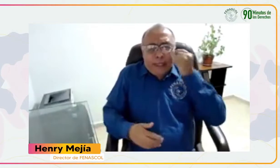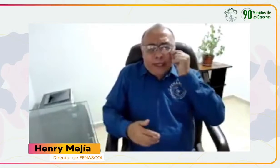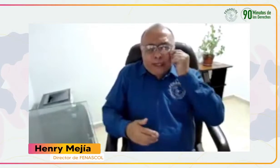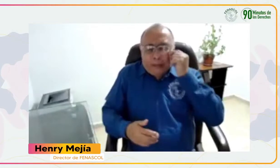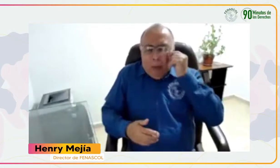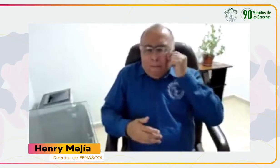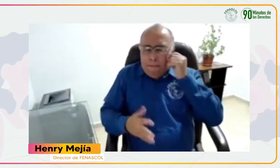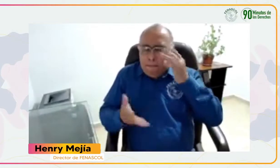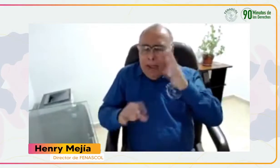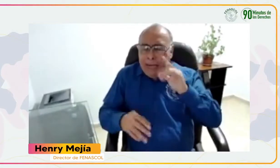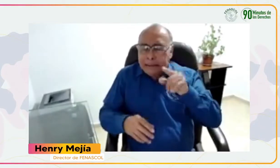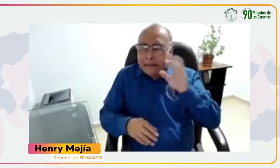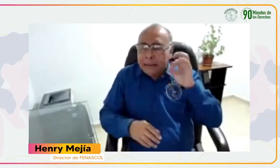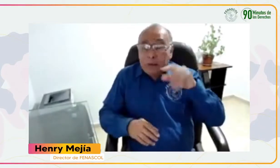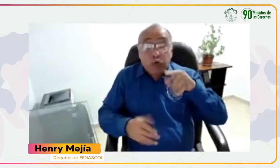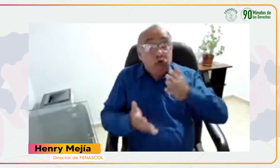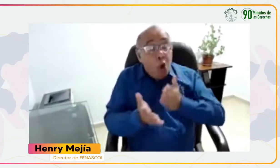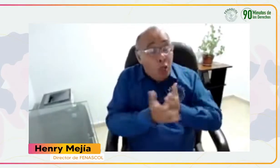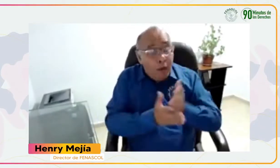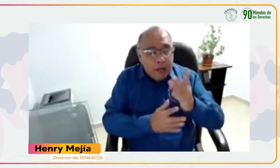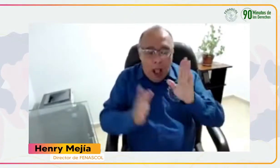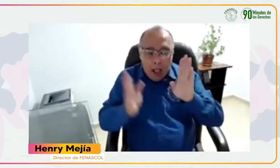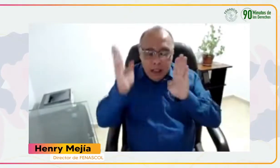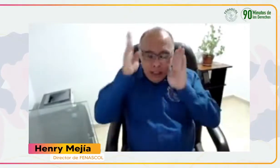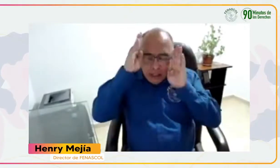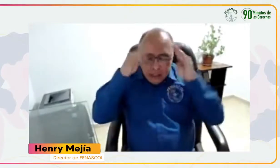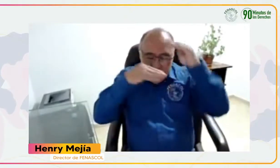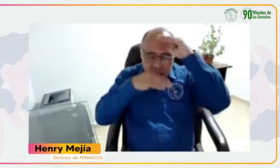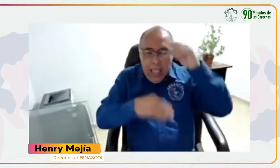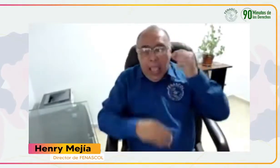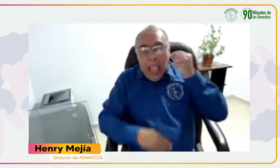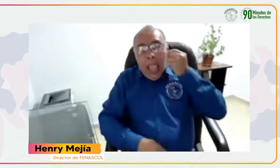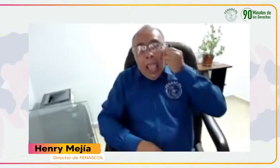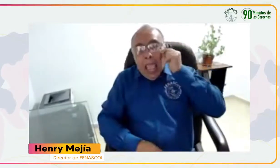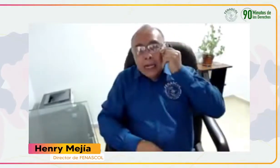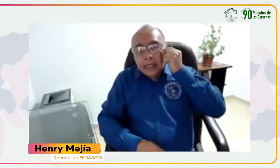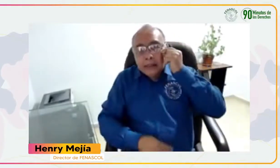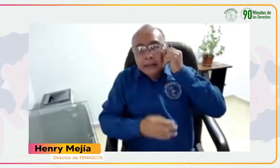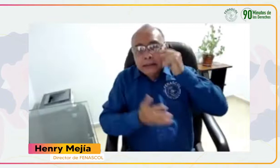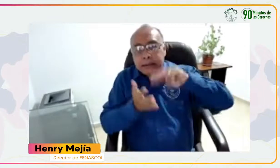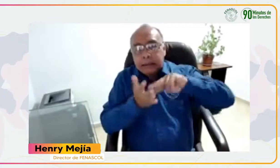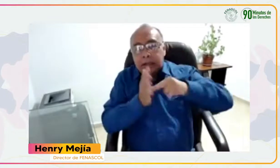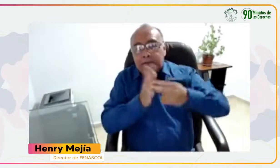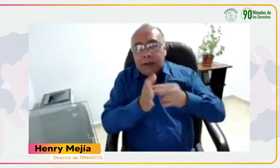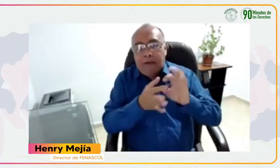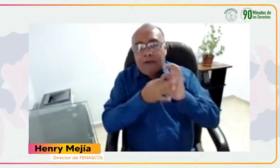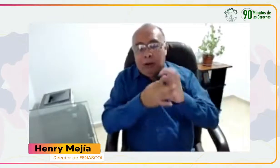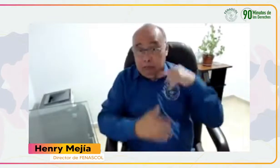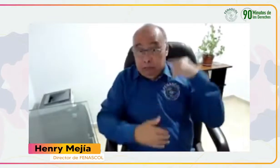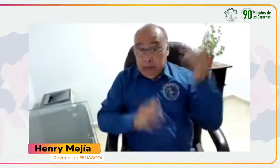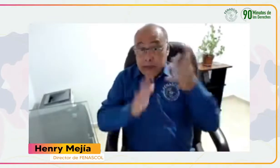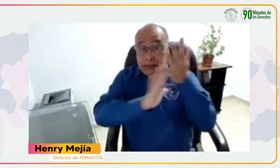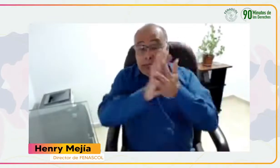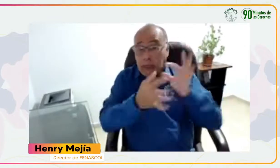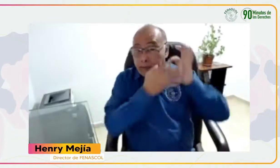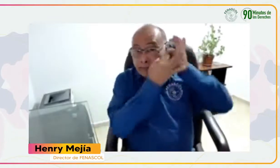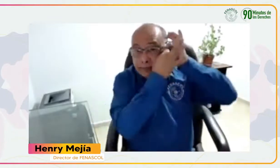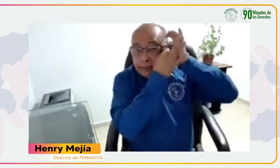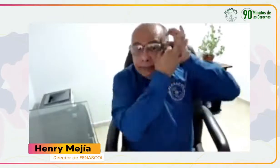crítica por acá y me decían, Henry, tú todavía sigues con ese paradigma, ¿no? Y algunos,